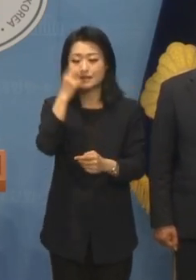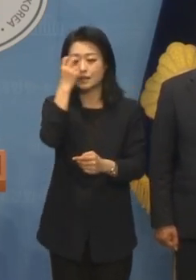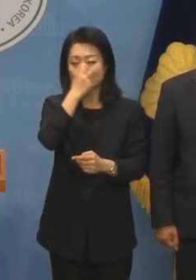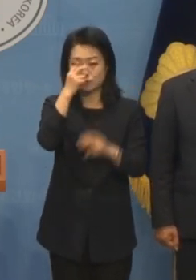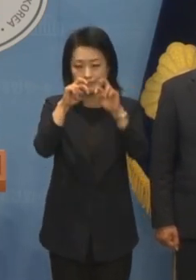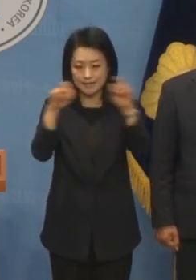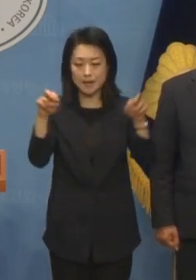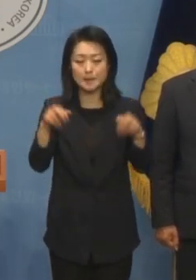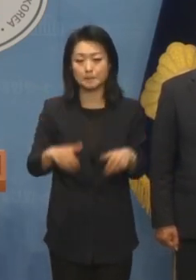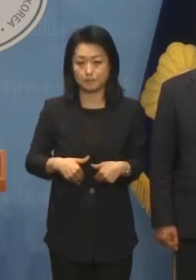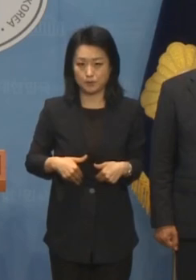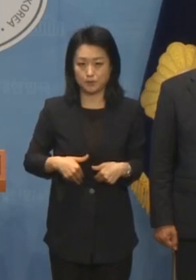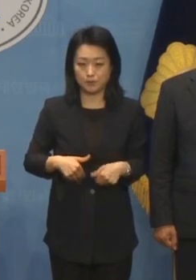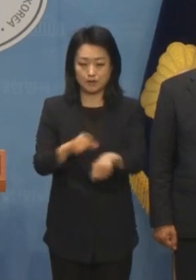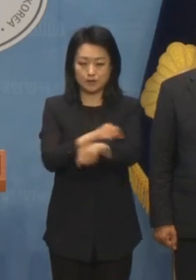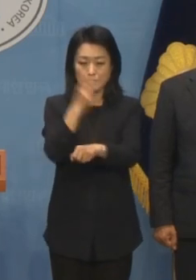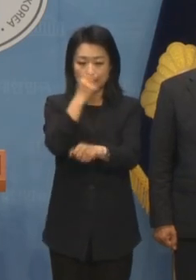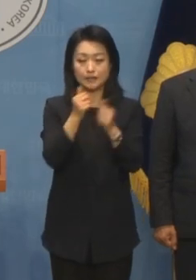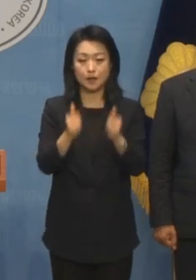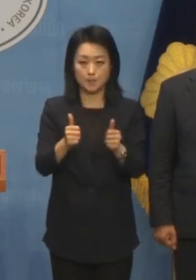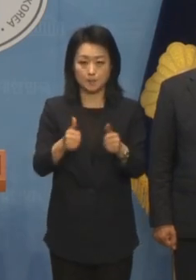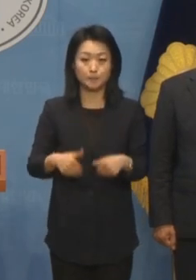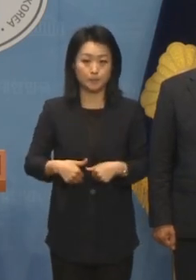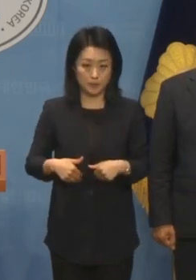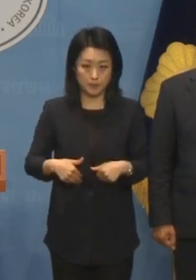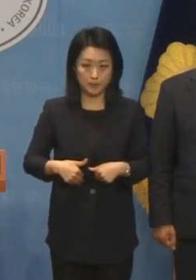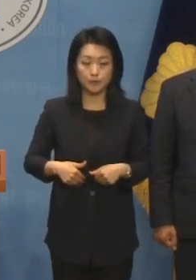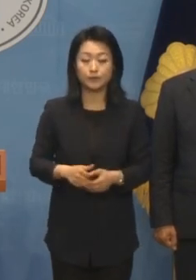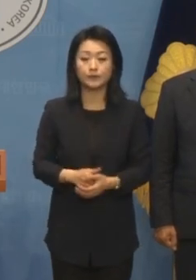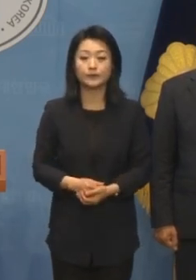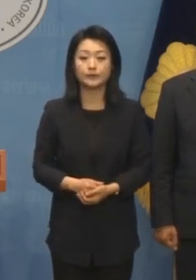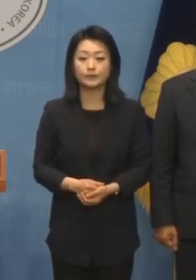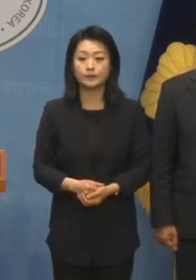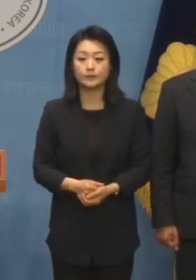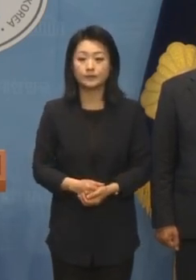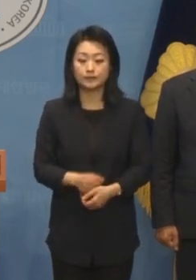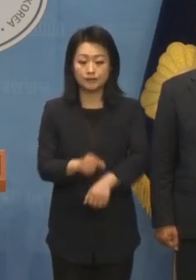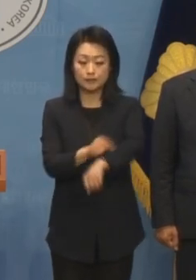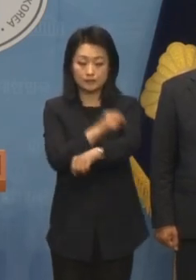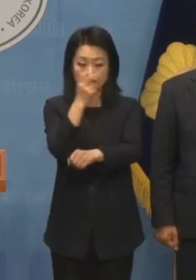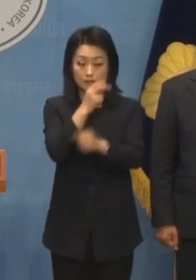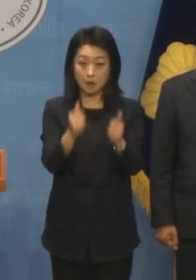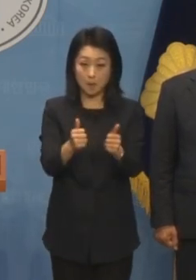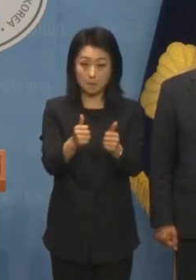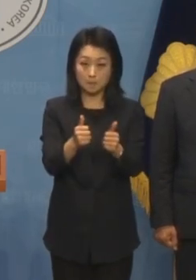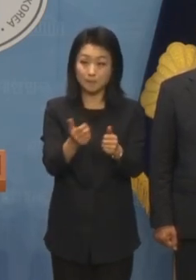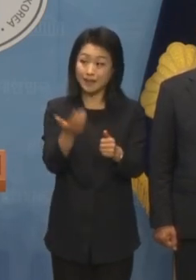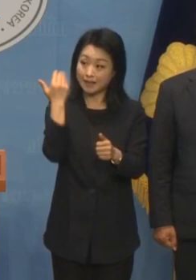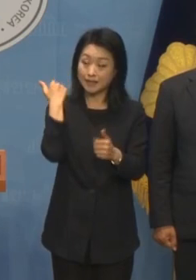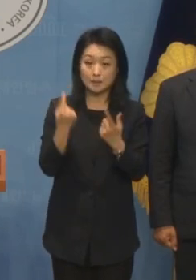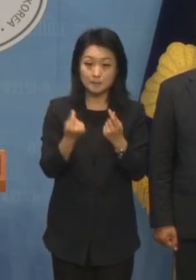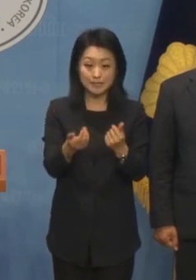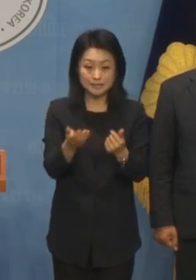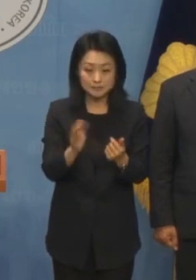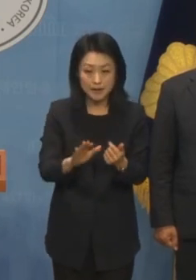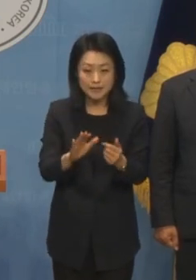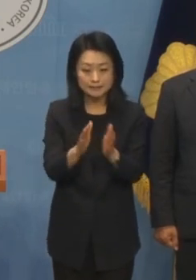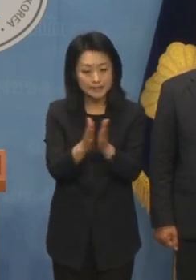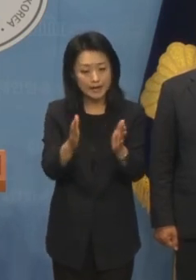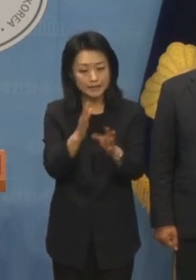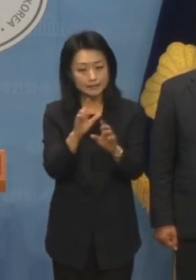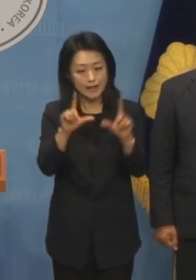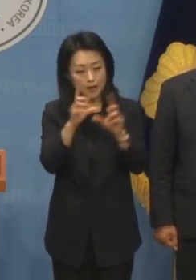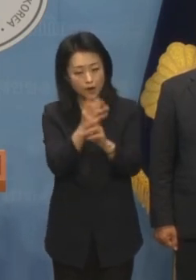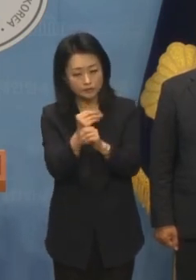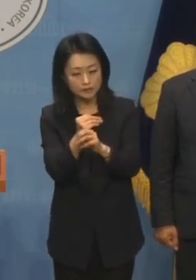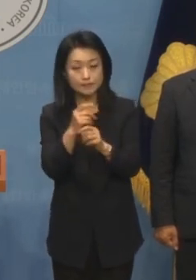특검법으로 추진하고 수사 대상도 이와 같습니다. 다만 어느 특검법과 다르지 않지만 시기에 관해서는 우리 단장님께서